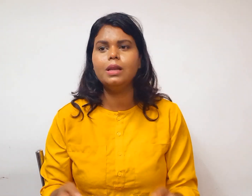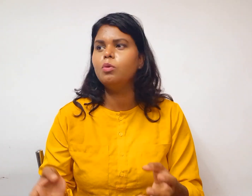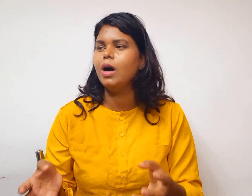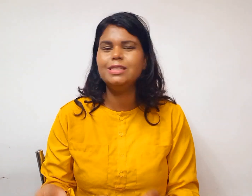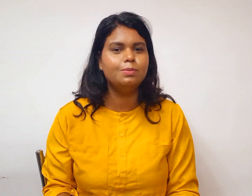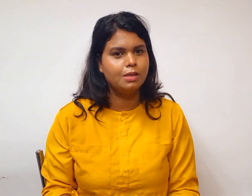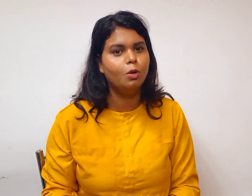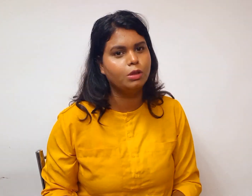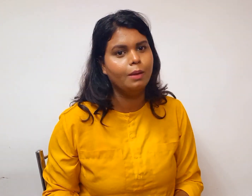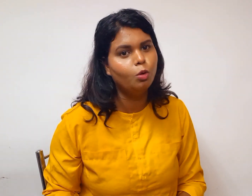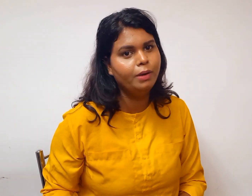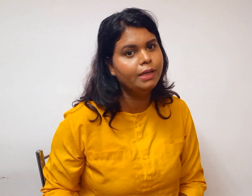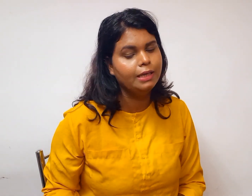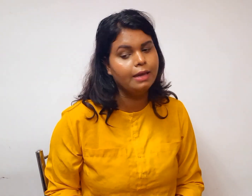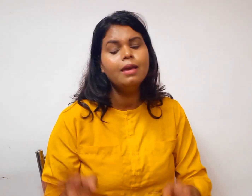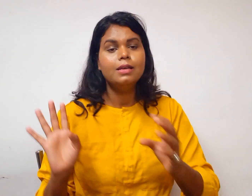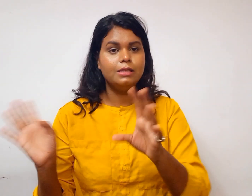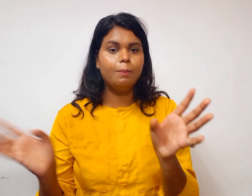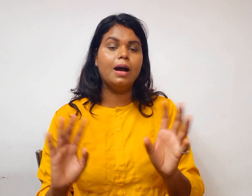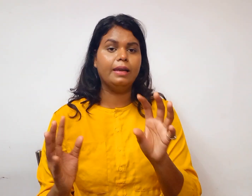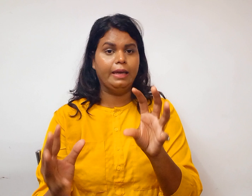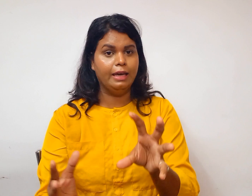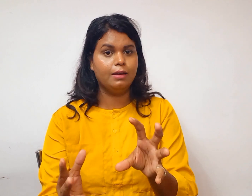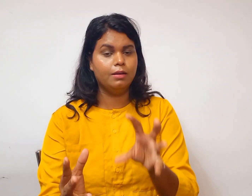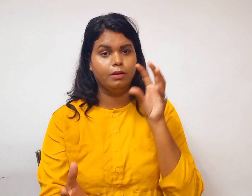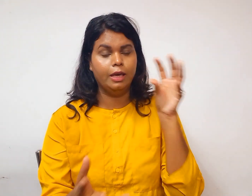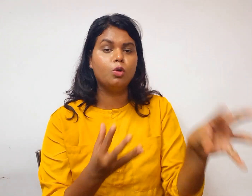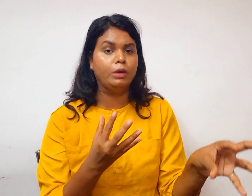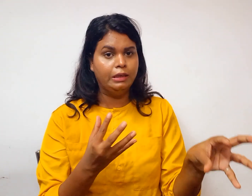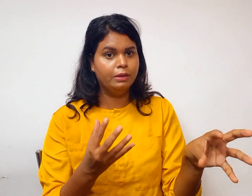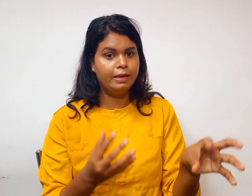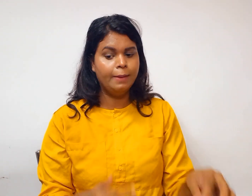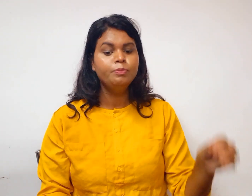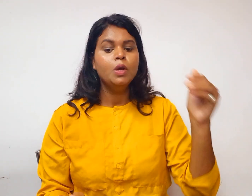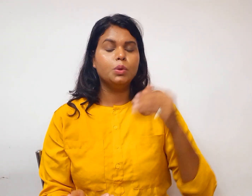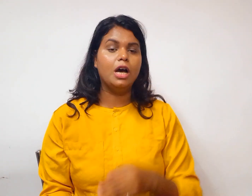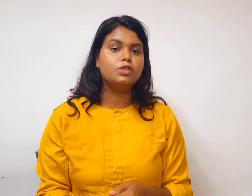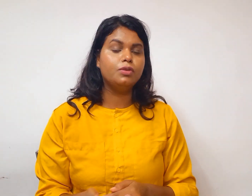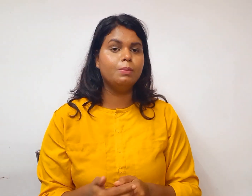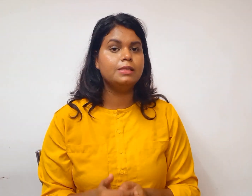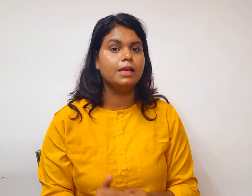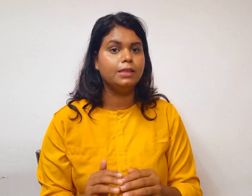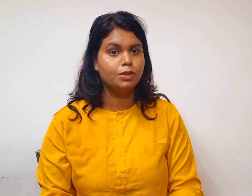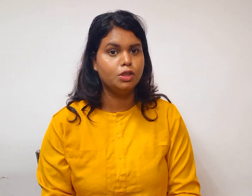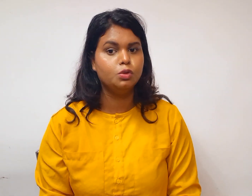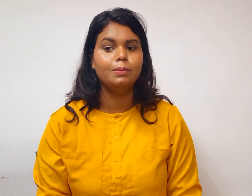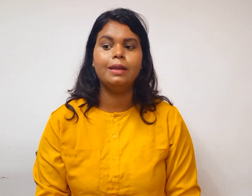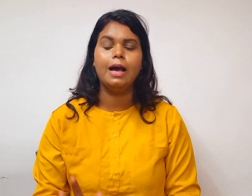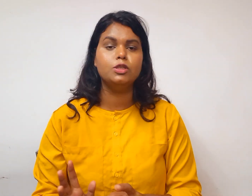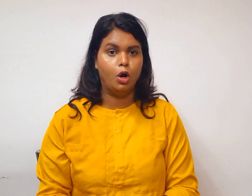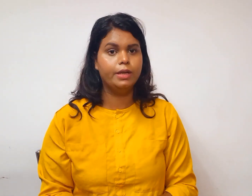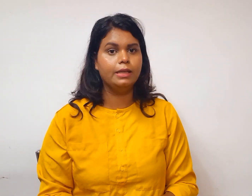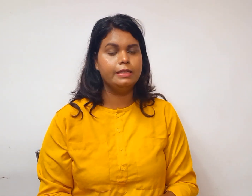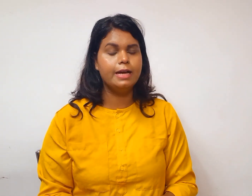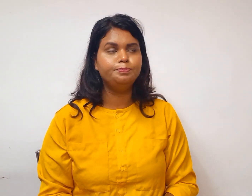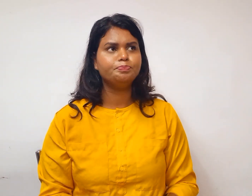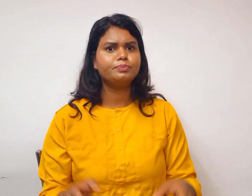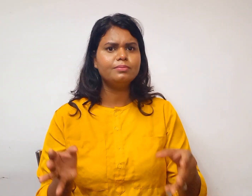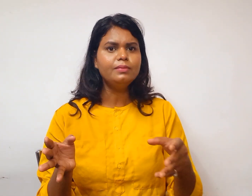वो अजीब सा होता है मोमेंट कि यार सब खा रहे, एक को नहीं मिल रहा है। तो आज फिर मेरे साथ ये चीज़ हुई, मैंने आज ऑर्डर किया।